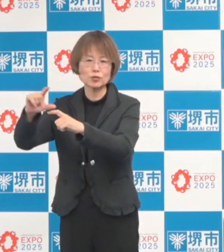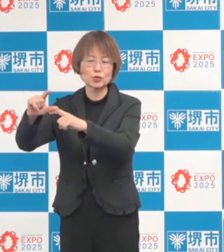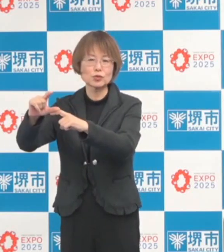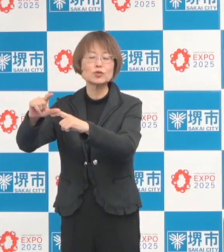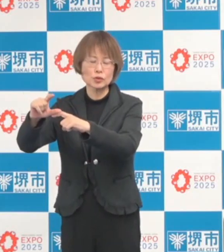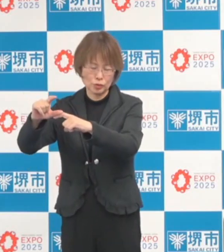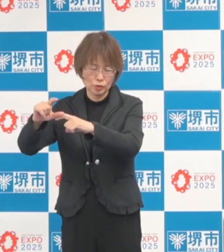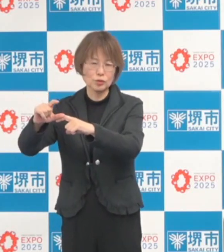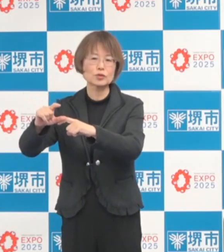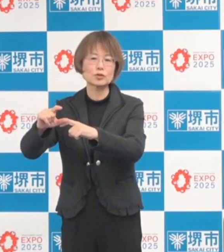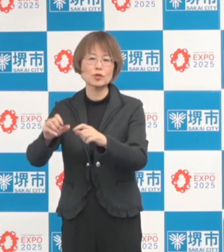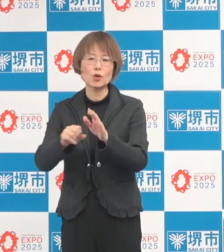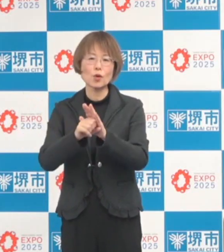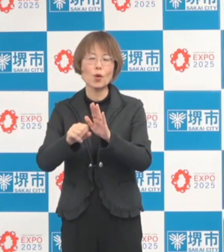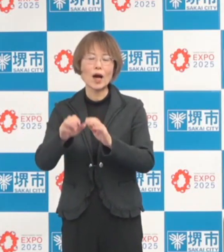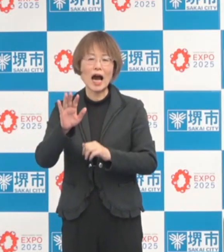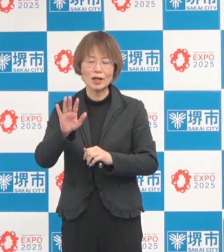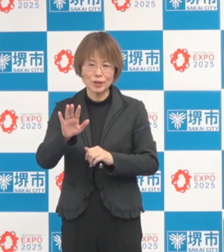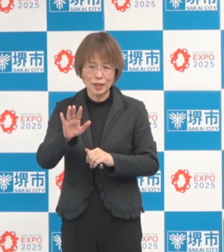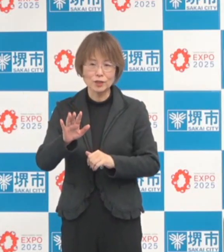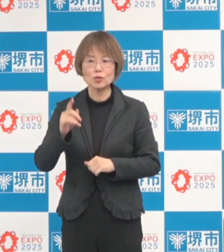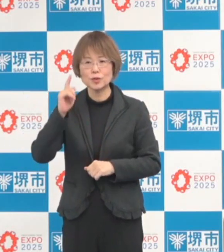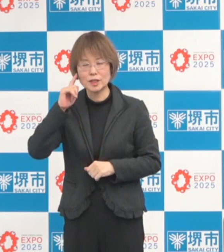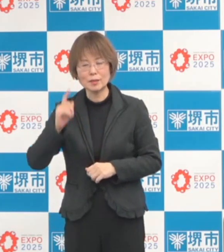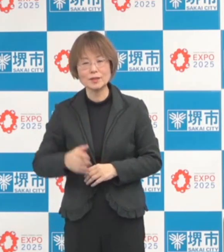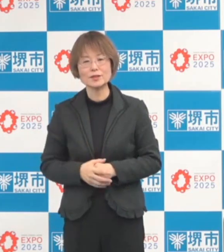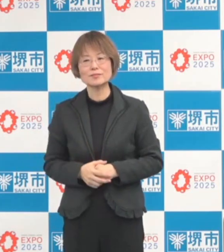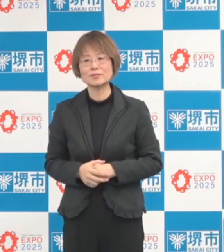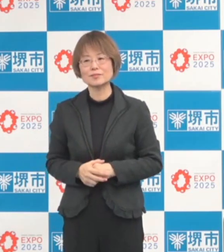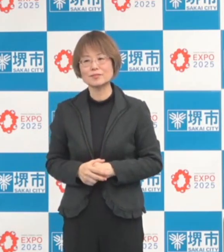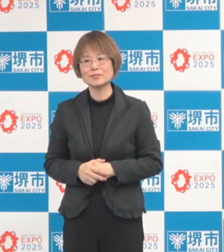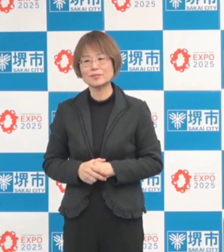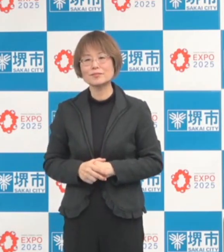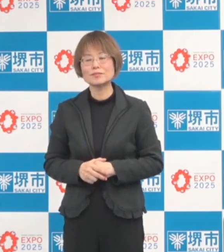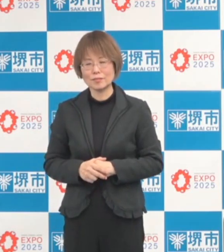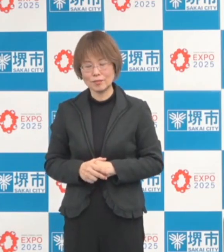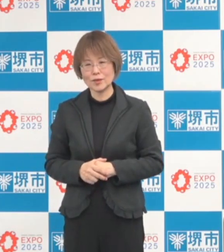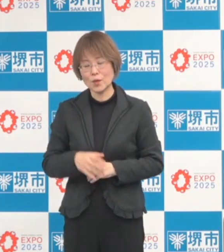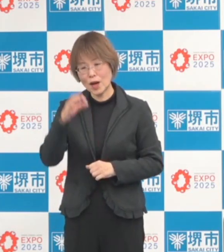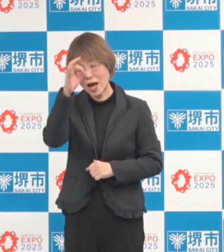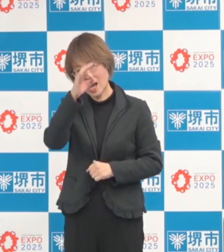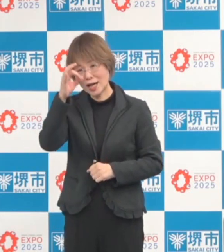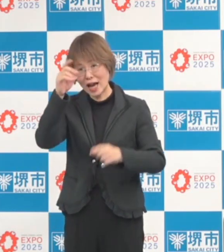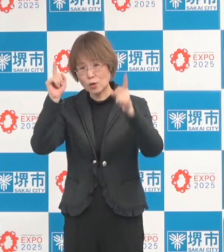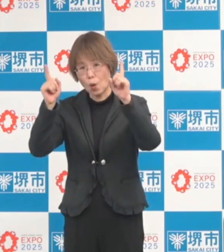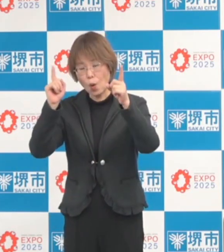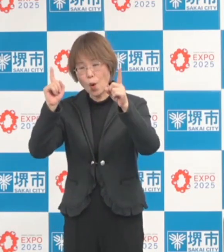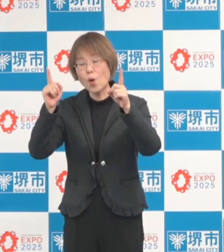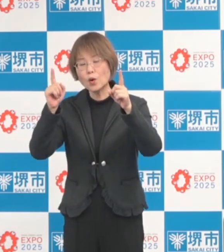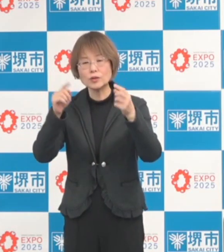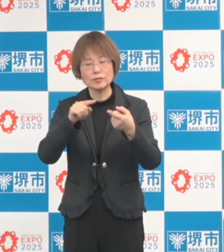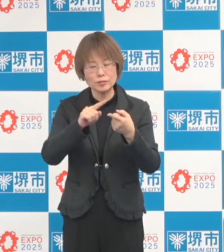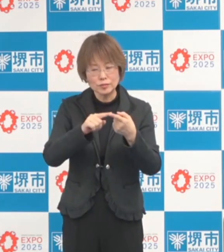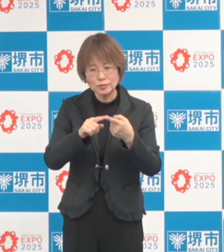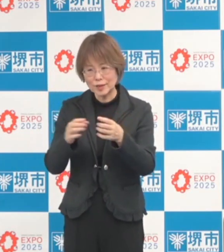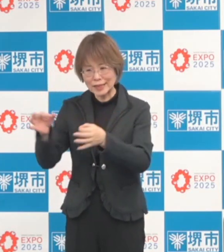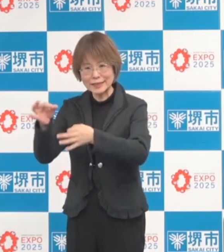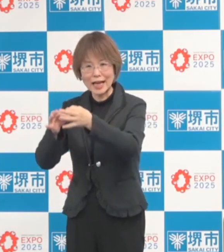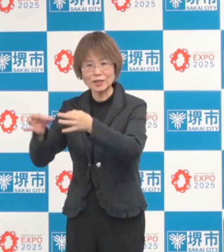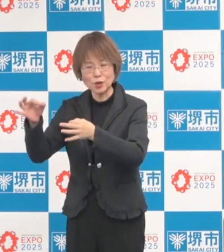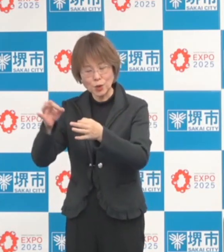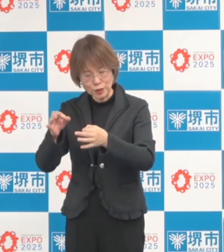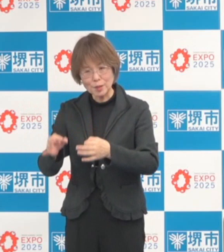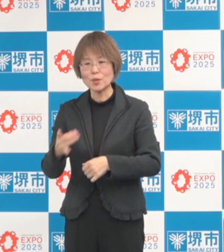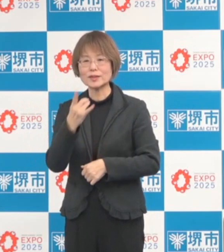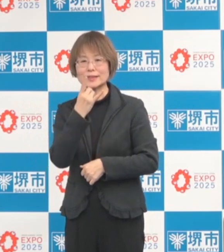乗効果を生み出せるんじゃないかと思っております。こちらは観光面でも、また産業面でも効果を出せるように期待を